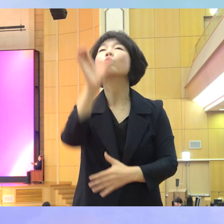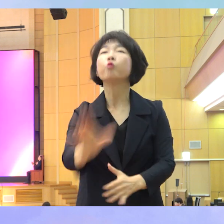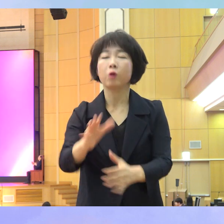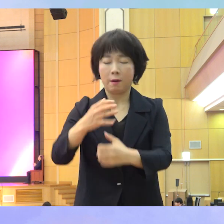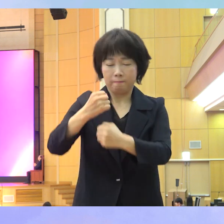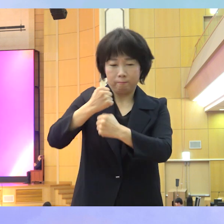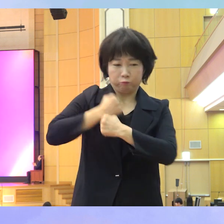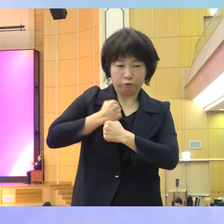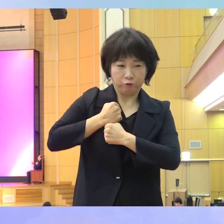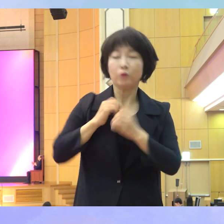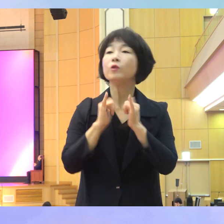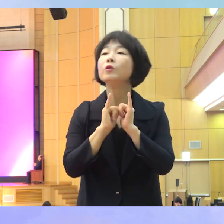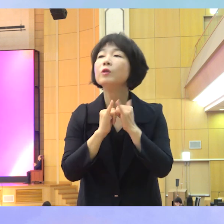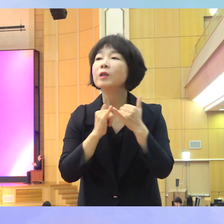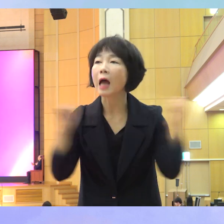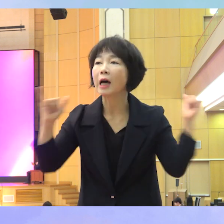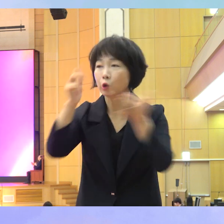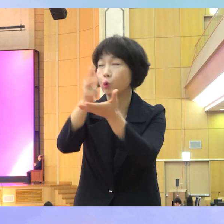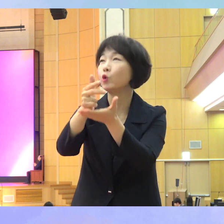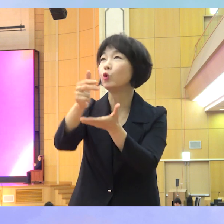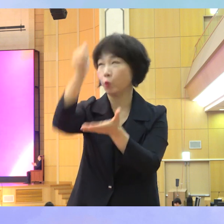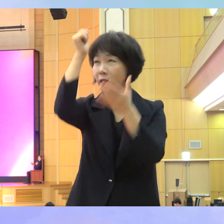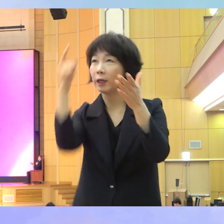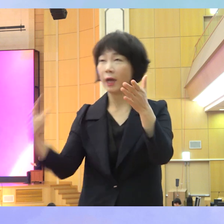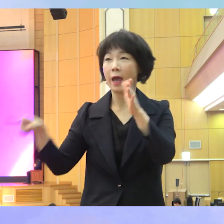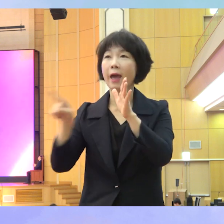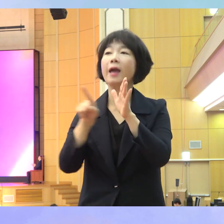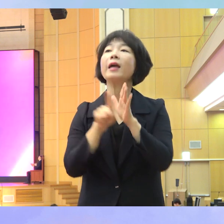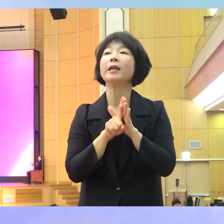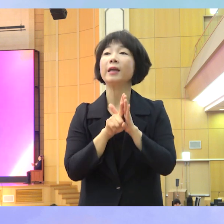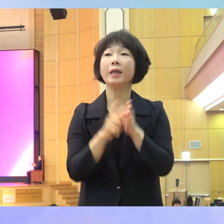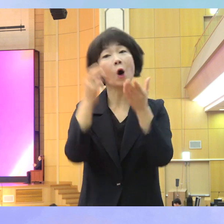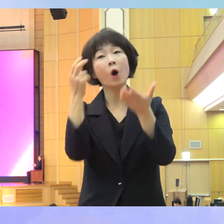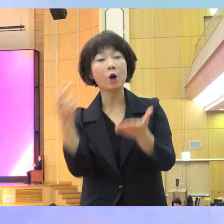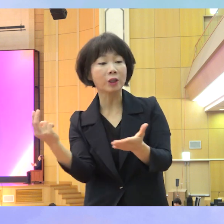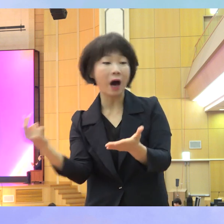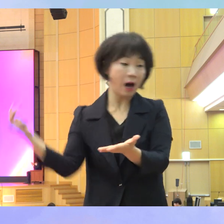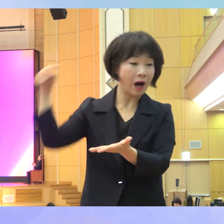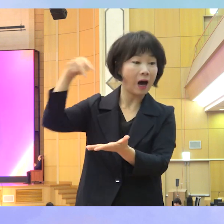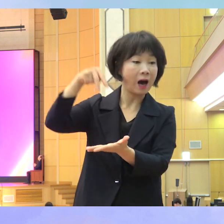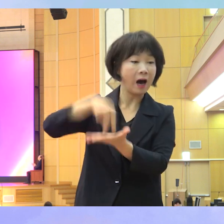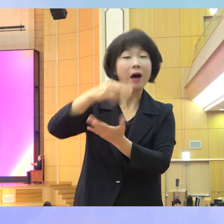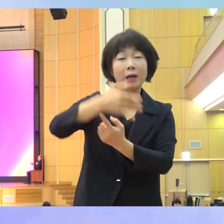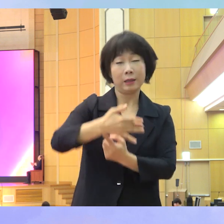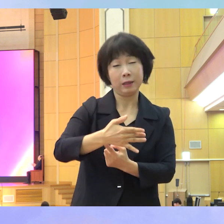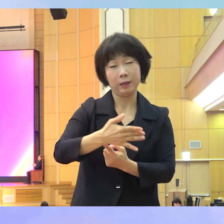십자가 군병들아, 주 위에 일어나